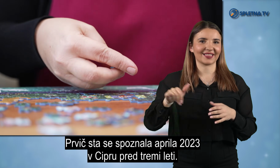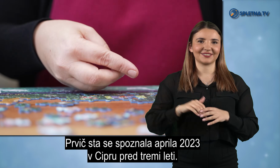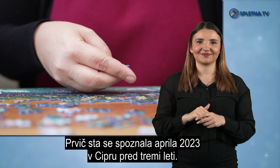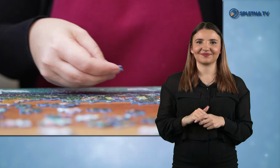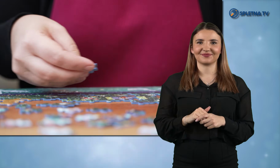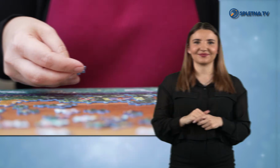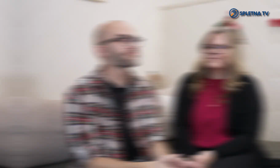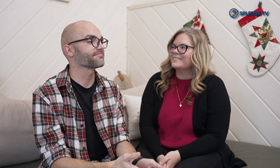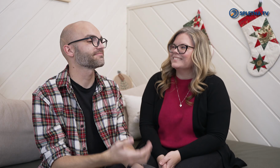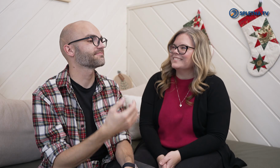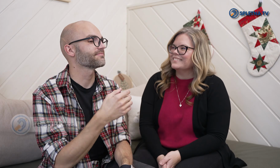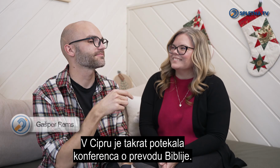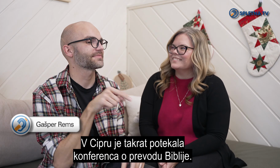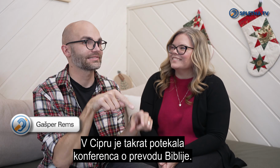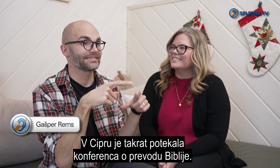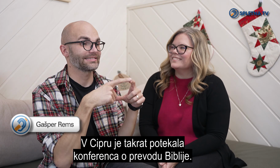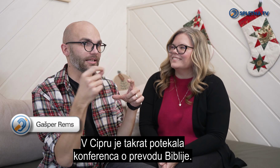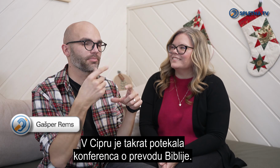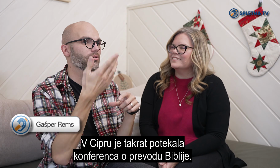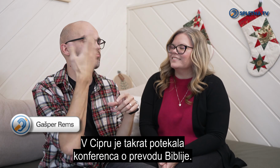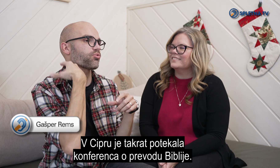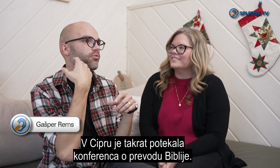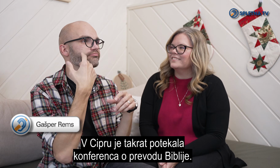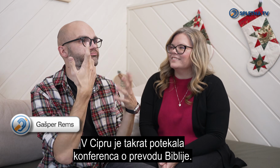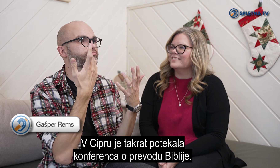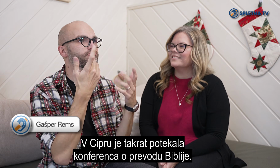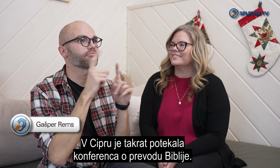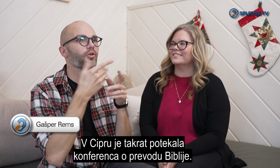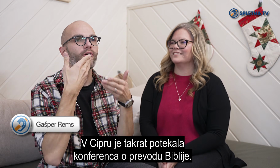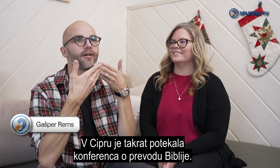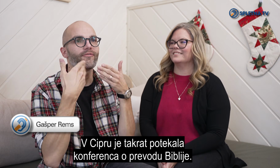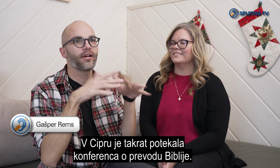leti. V Cipru je takrat potekala konferenca o prevodu Biblije.